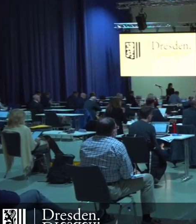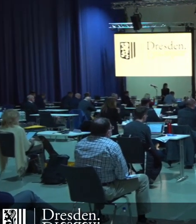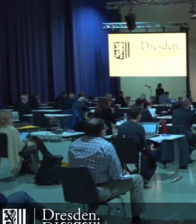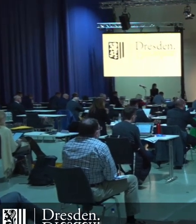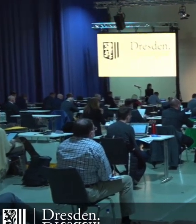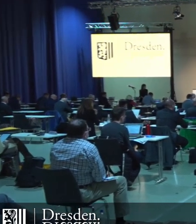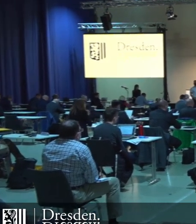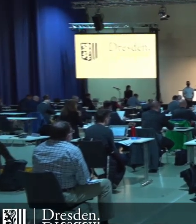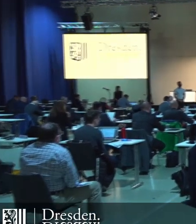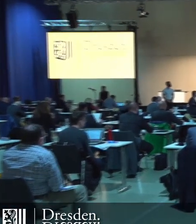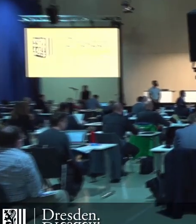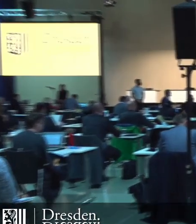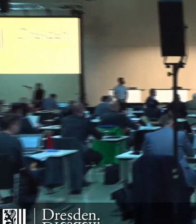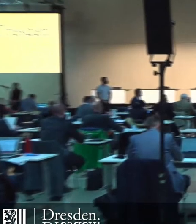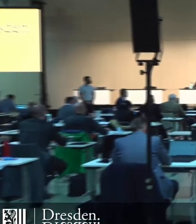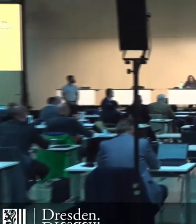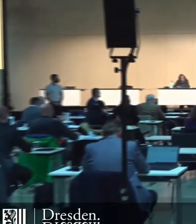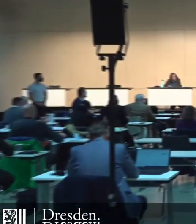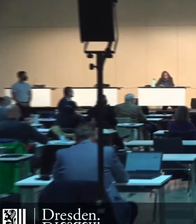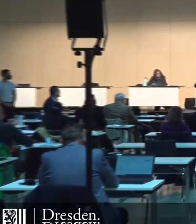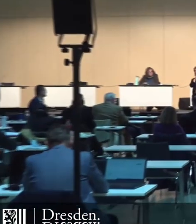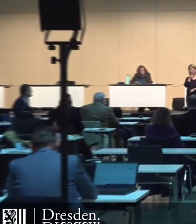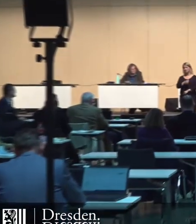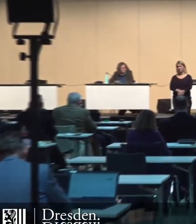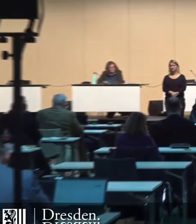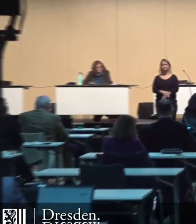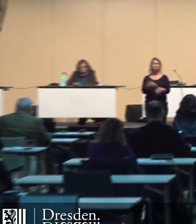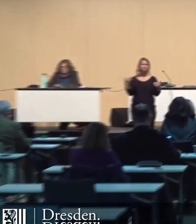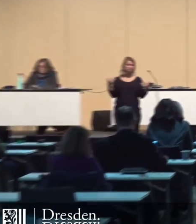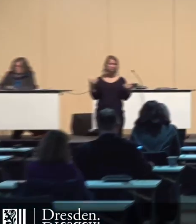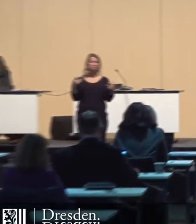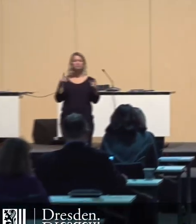Ja, 49, ja. Also wäre damit auch